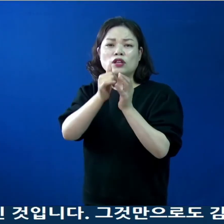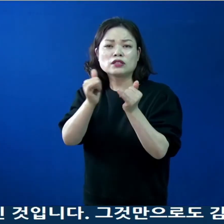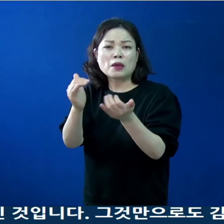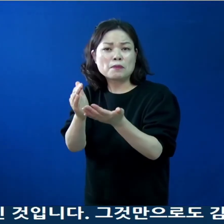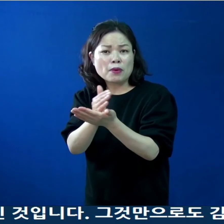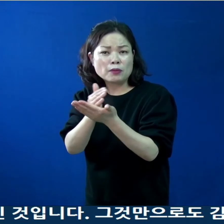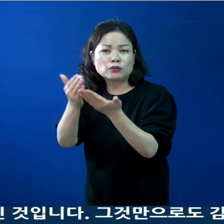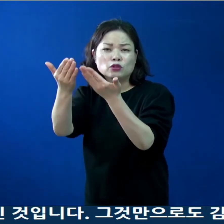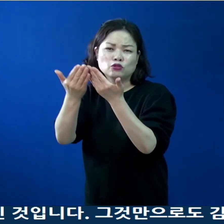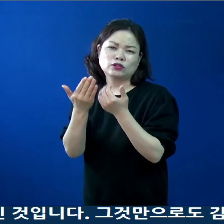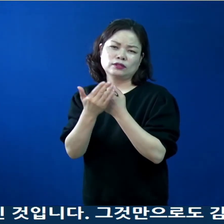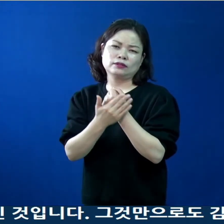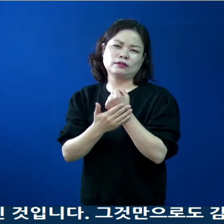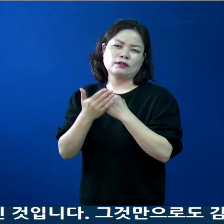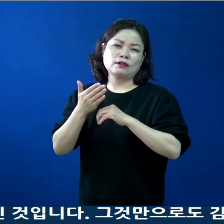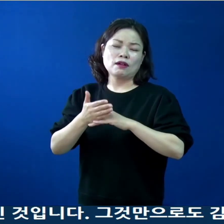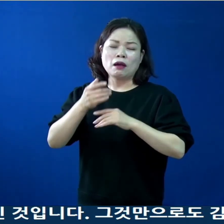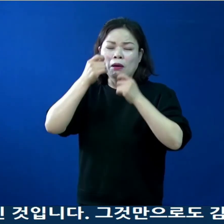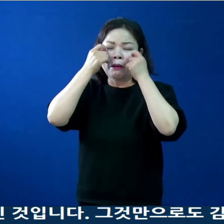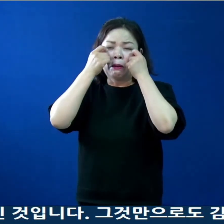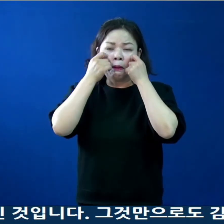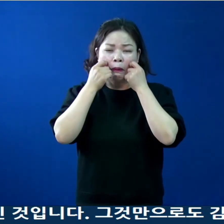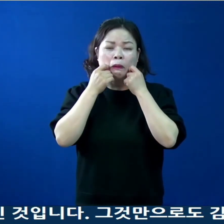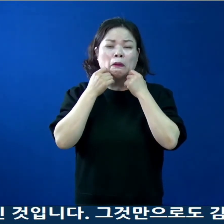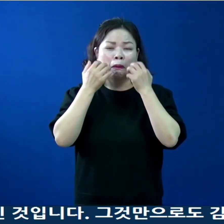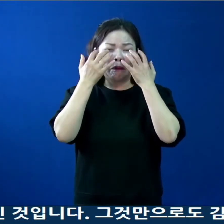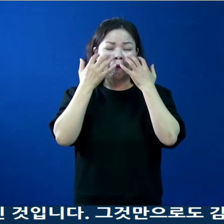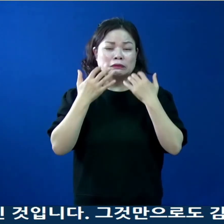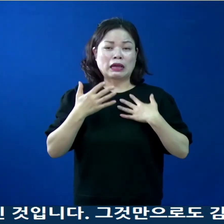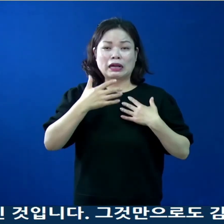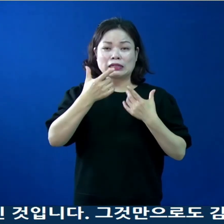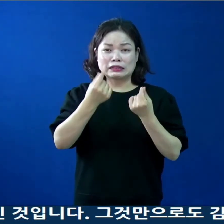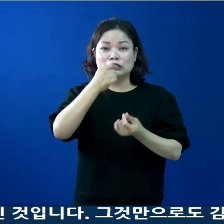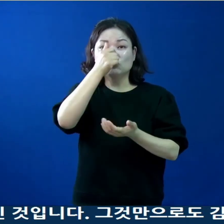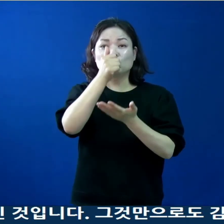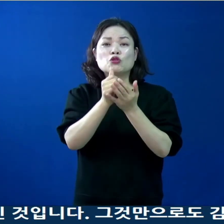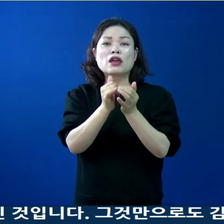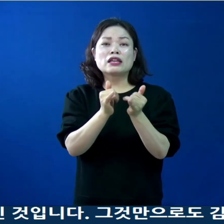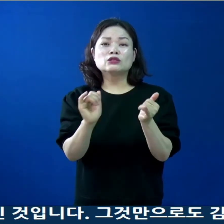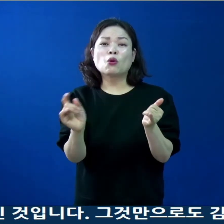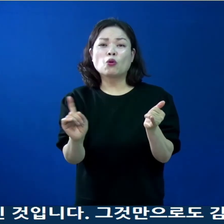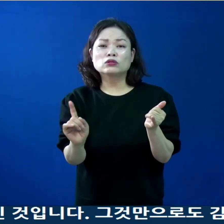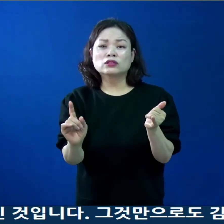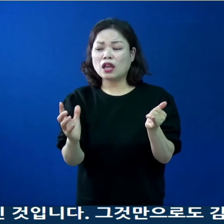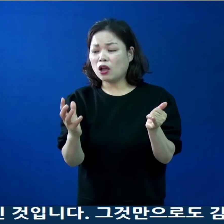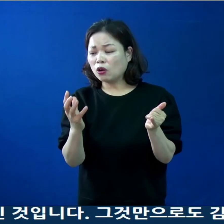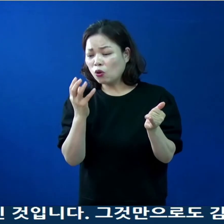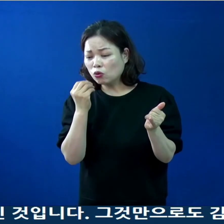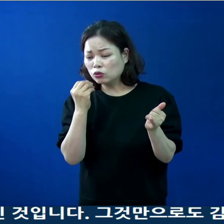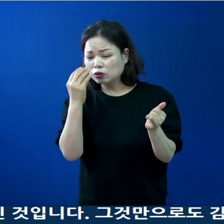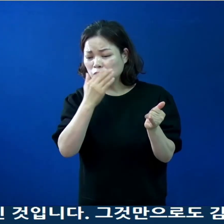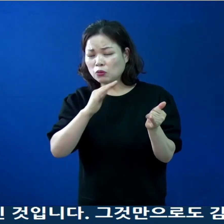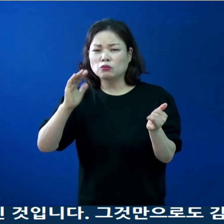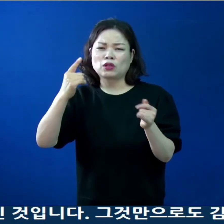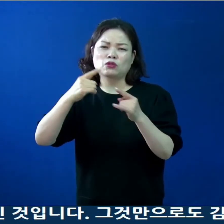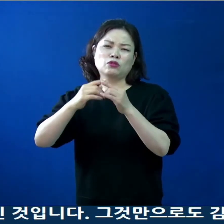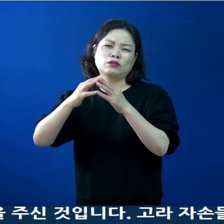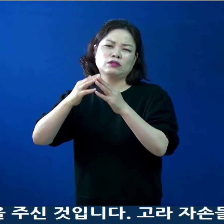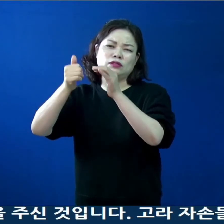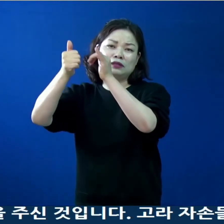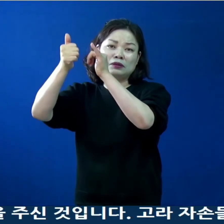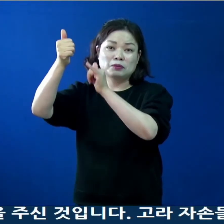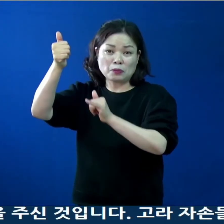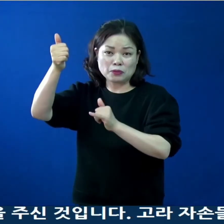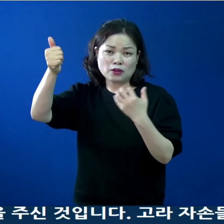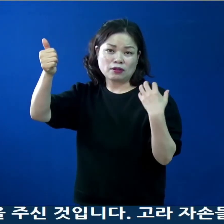은혜에 감사해서 눈물을 흘리면서 나 같은 죄인이 어떻게 이 거룩한 주님의 몸된 교회를 섬기고 이